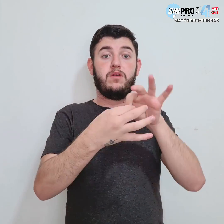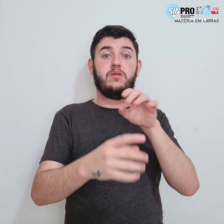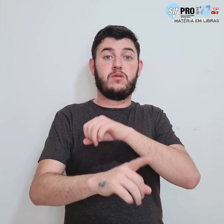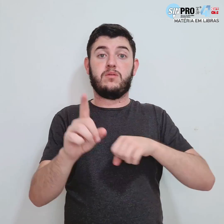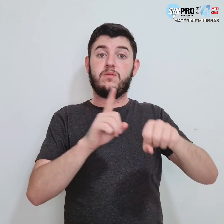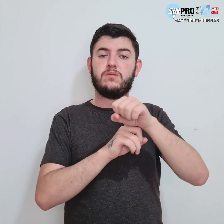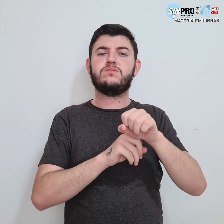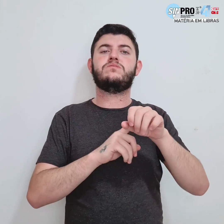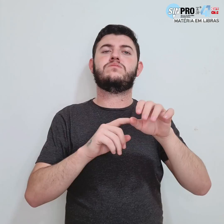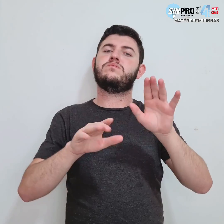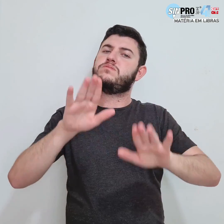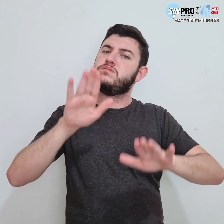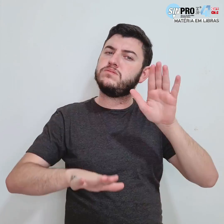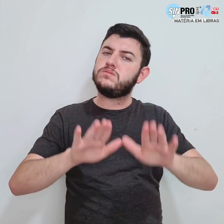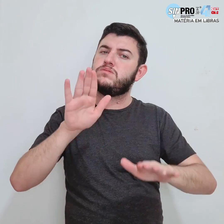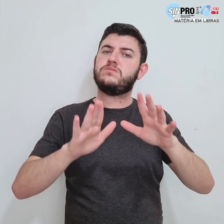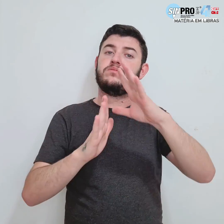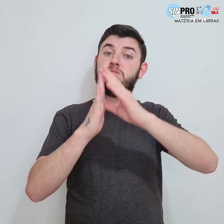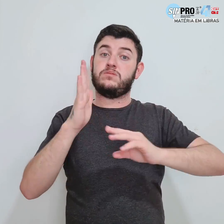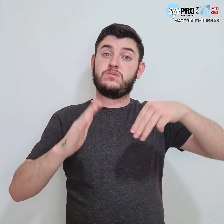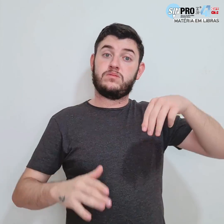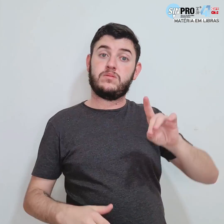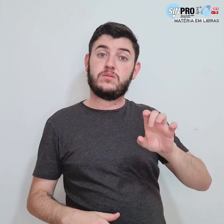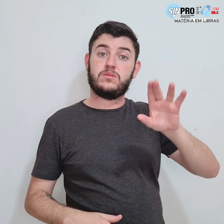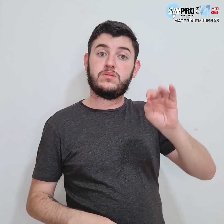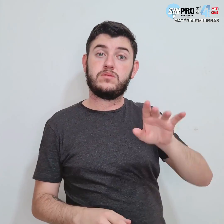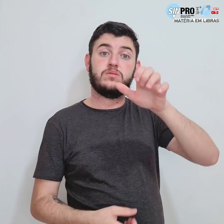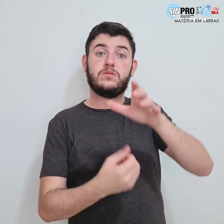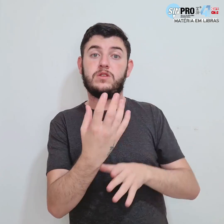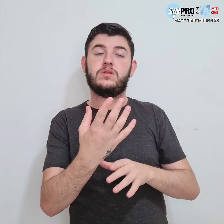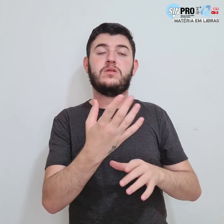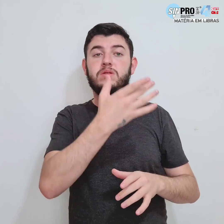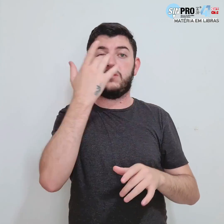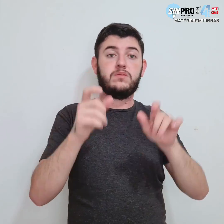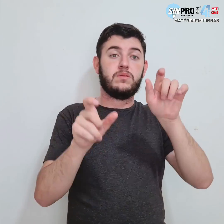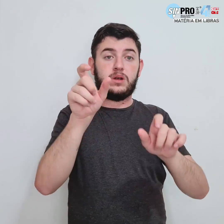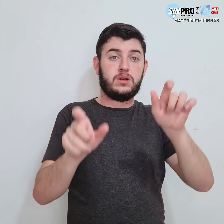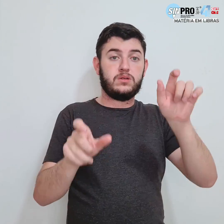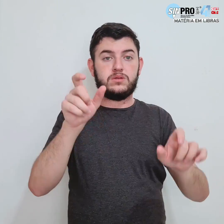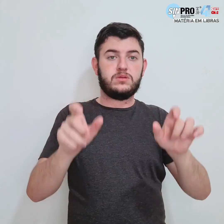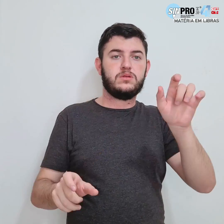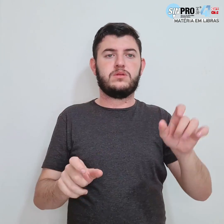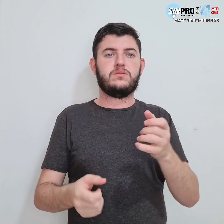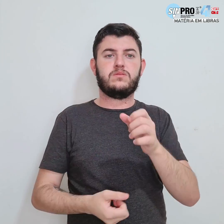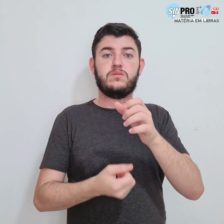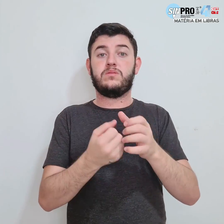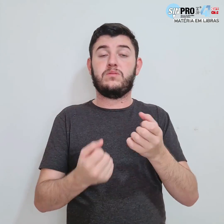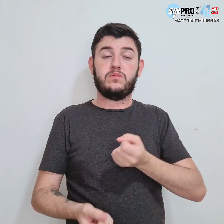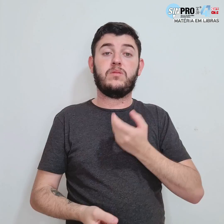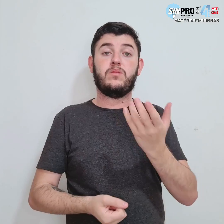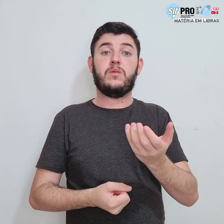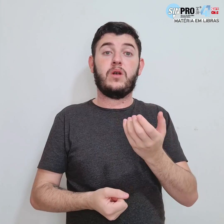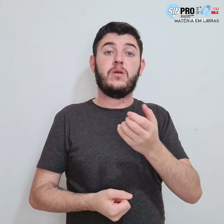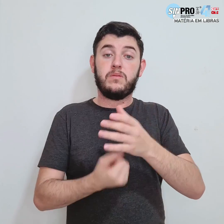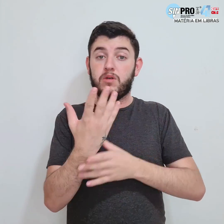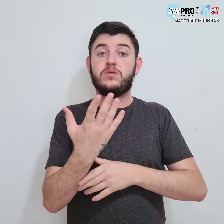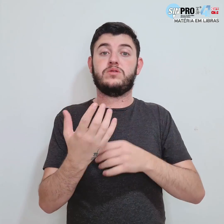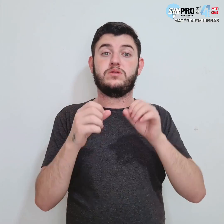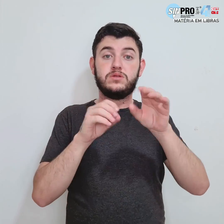mais solidário. Talvez, com esse modelo, estejamos criando seres produtivos, ensinados para ser úteis, sem